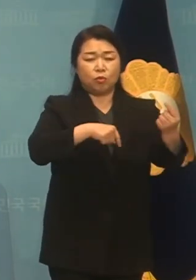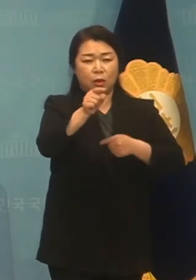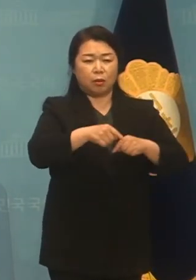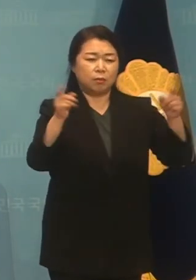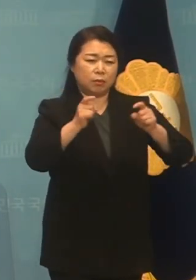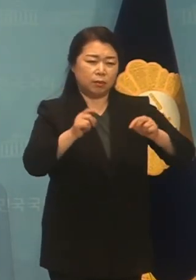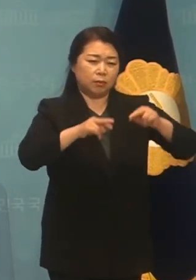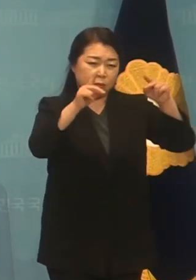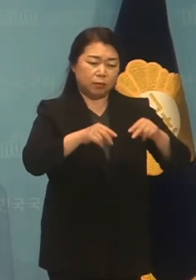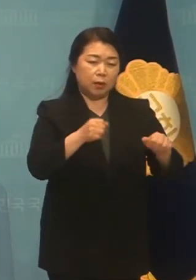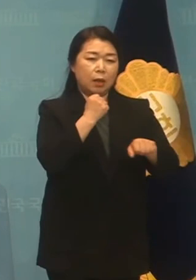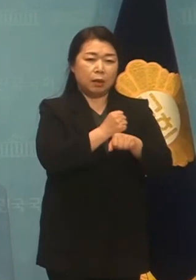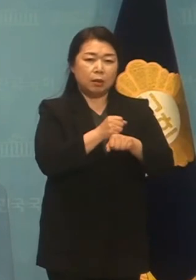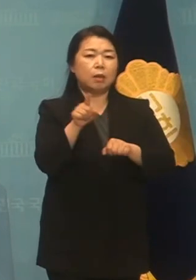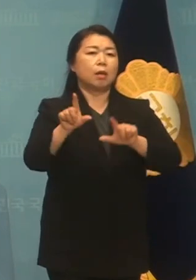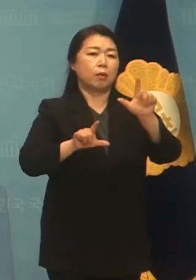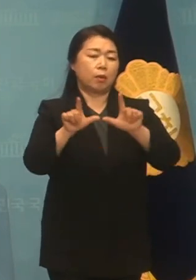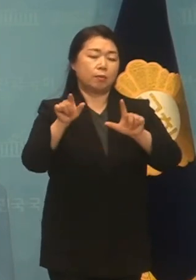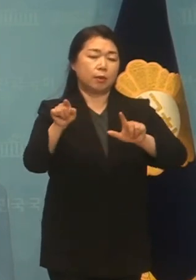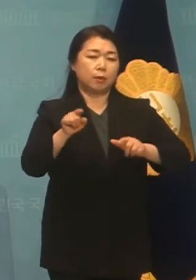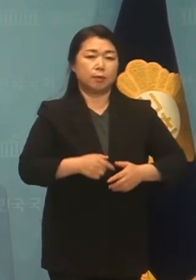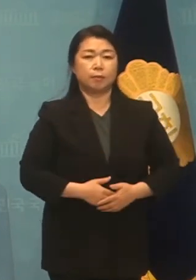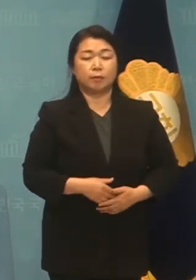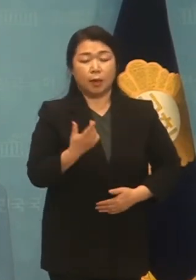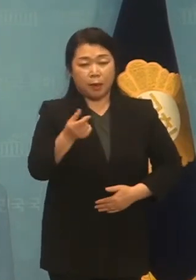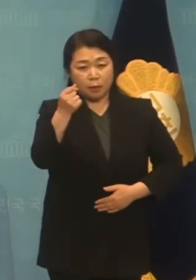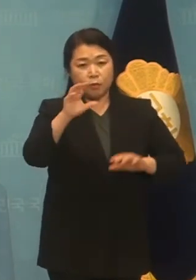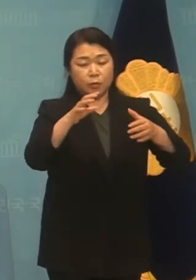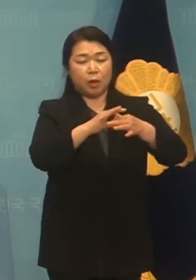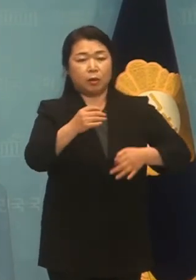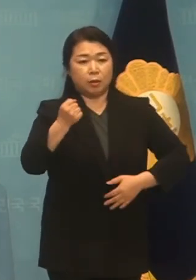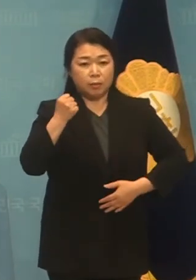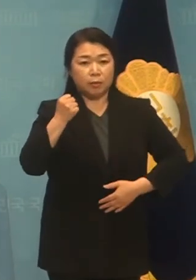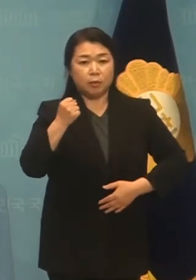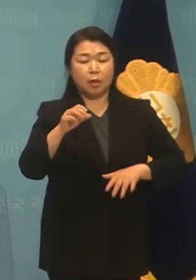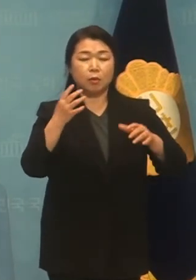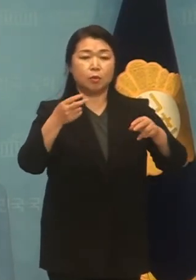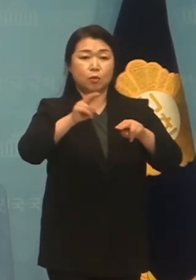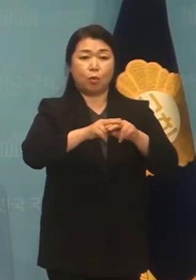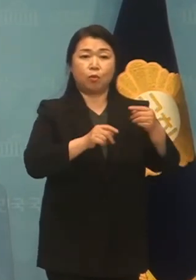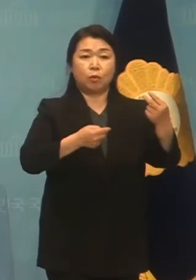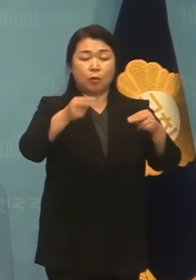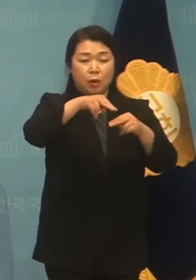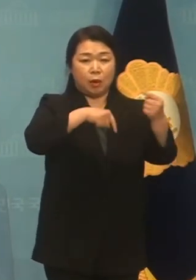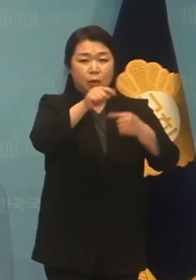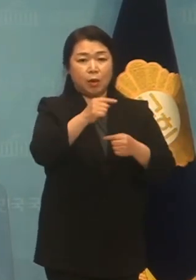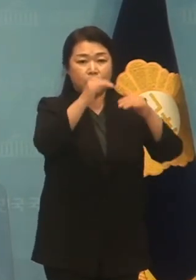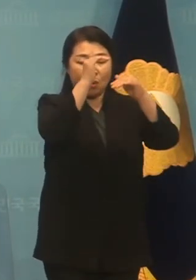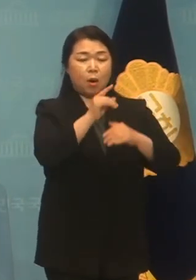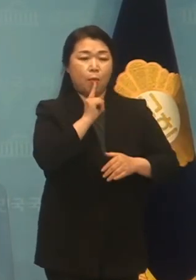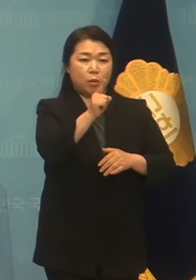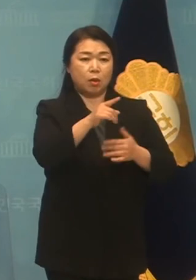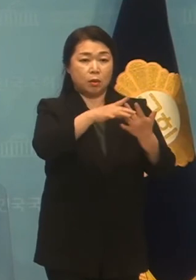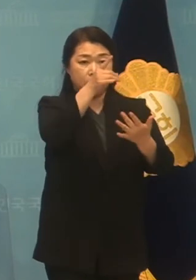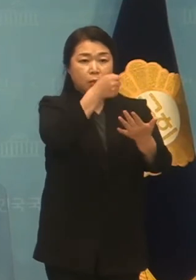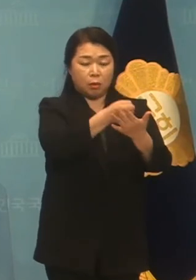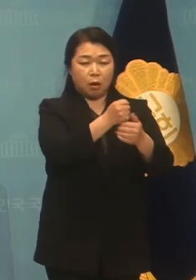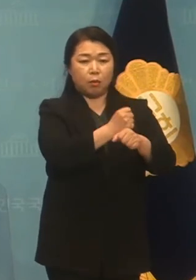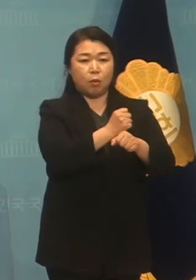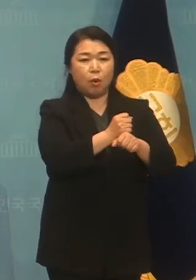정쟁의 장으로 몰고 가는 형태입니다. 빨리 국민의힘은 청문회 경과보고서를